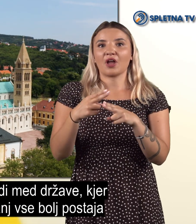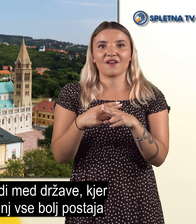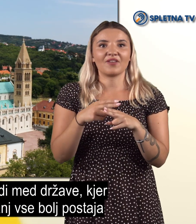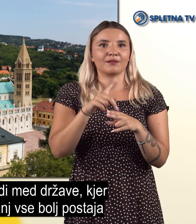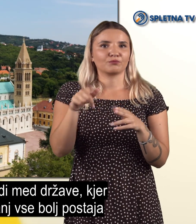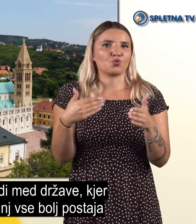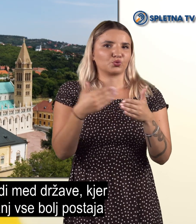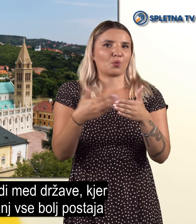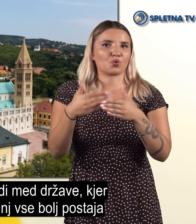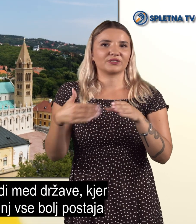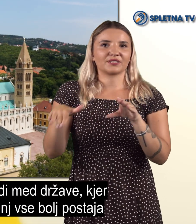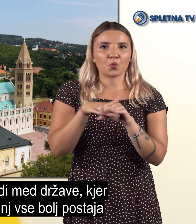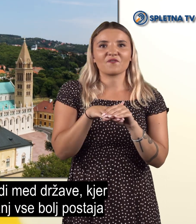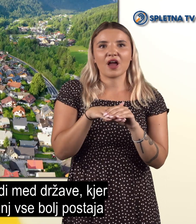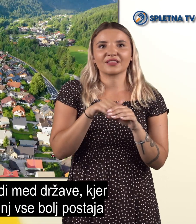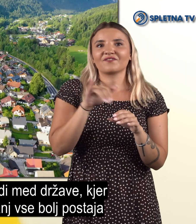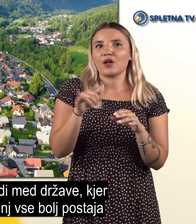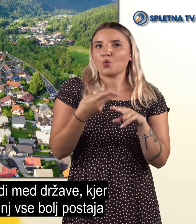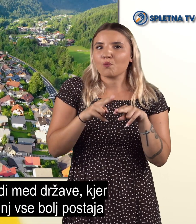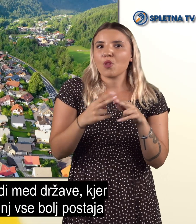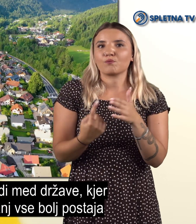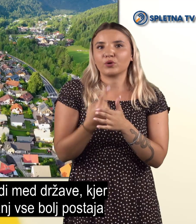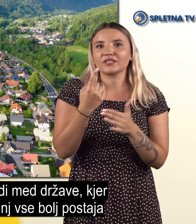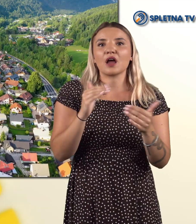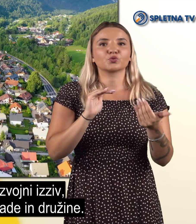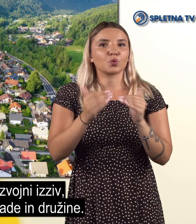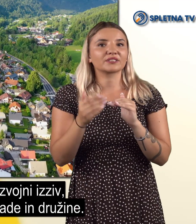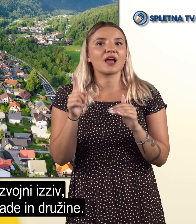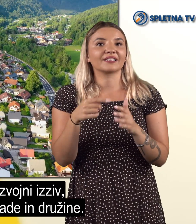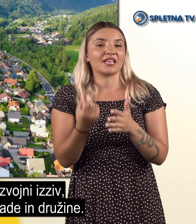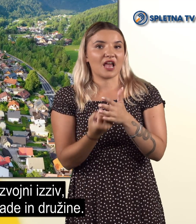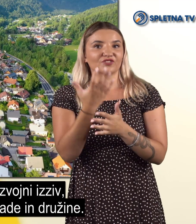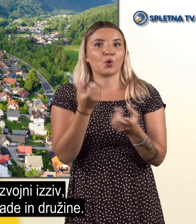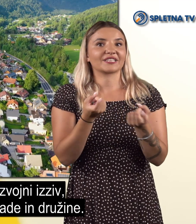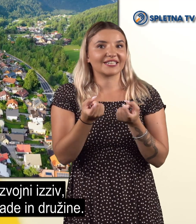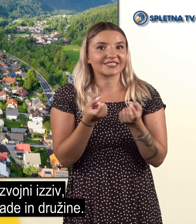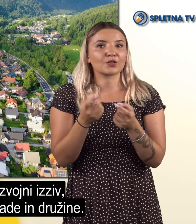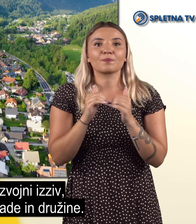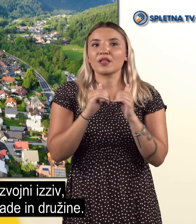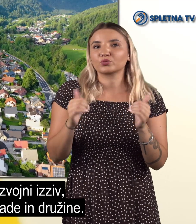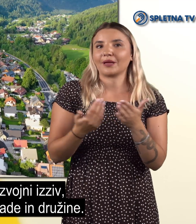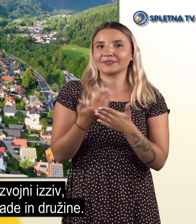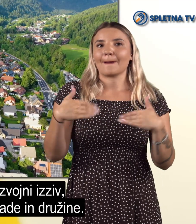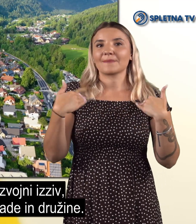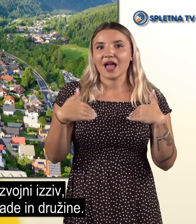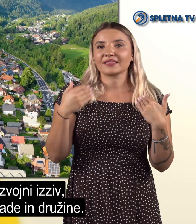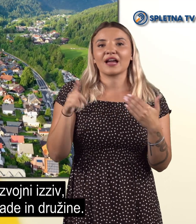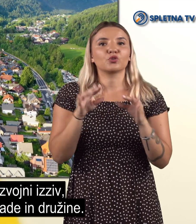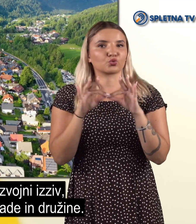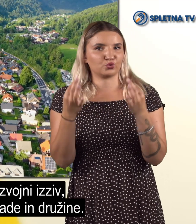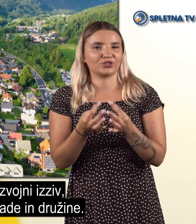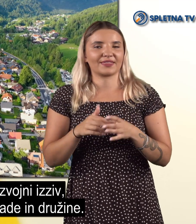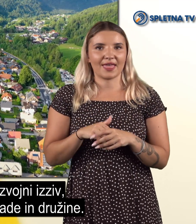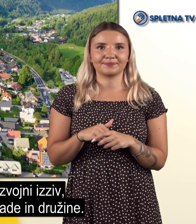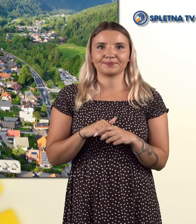tem sodi med države, kjer dostopnost stanovanj vse bolj postaja socialni in razvojni izziv, predvsem za mlade